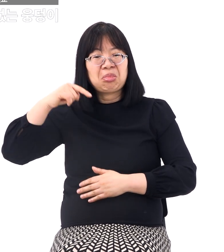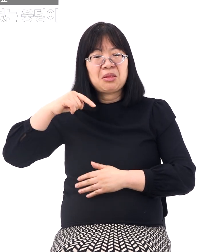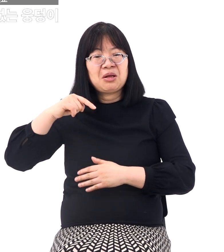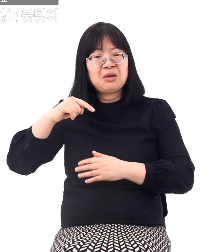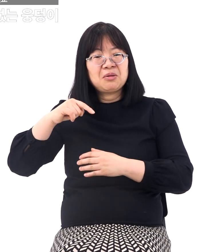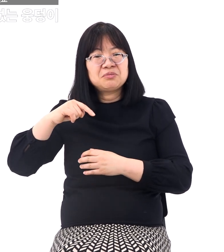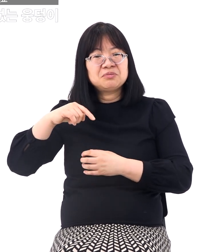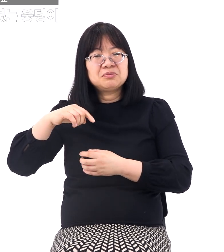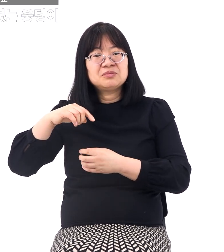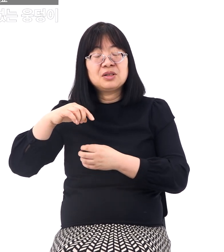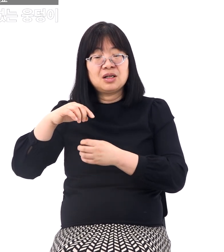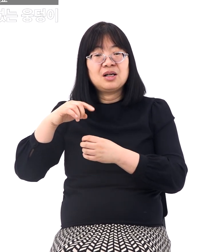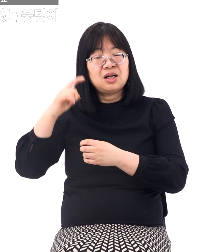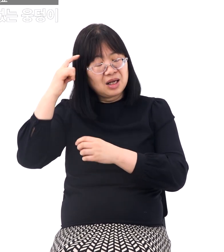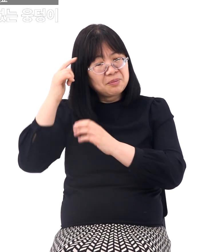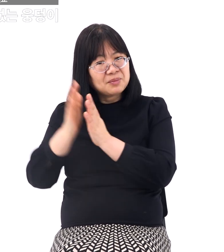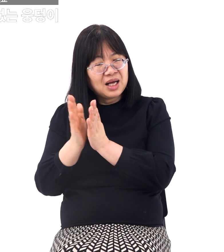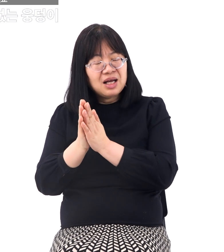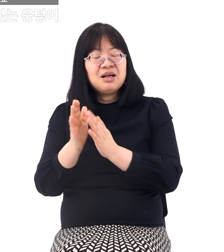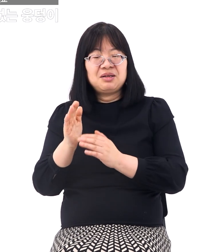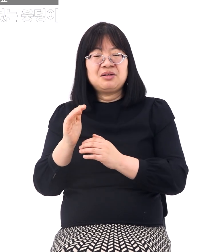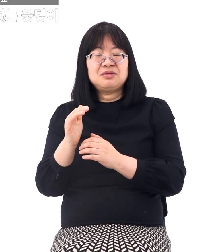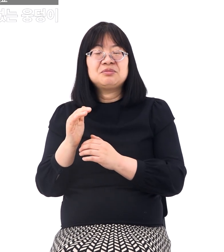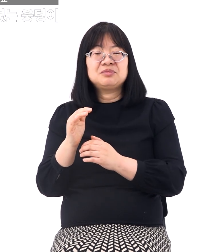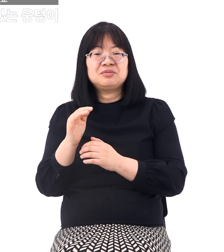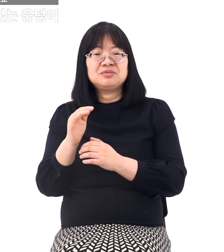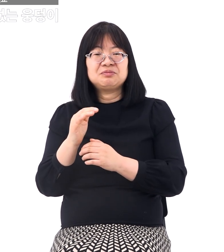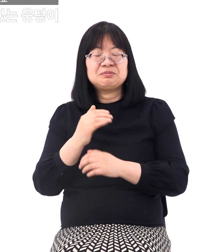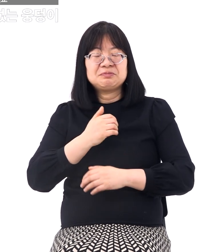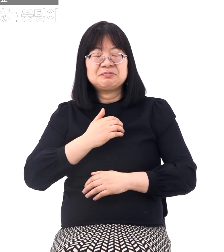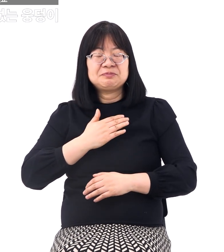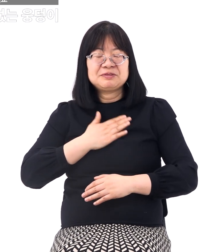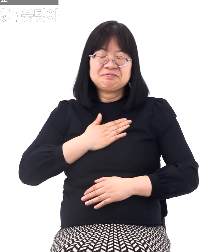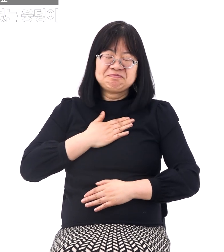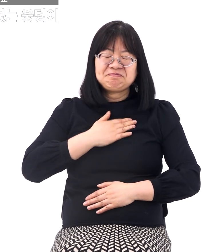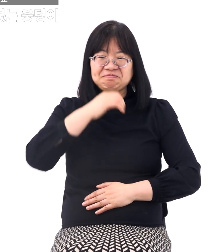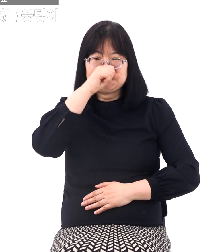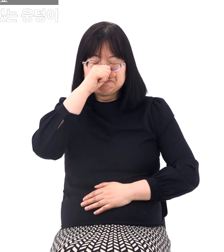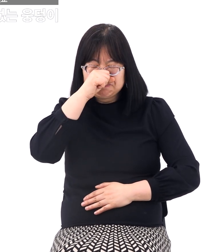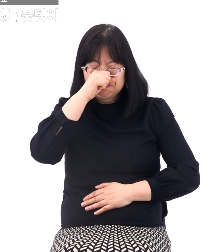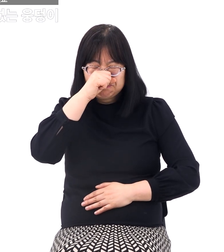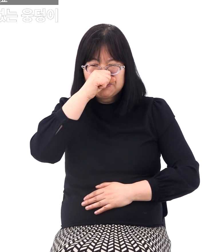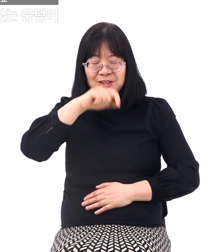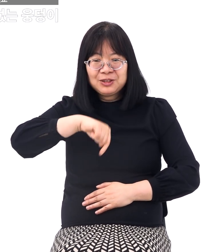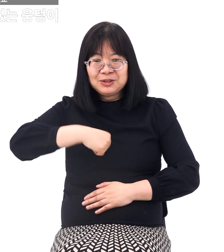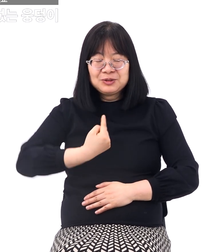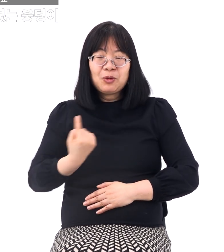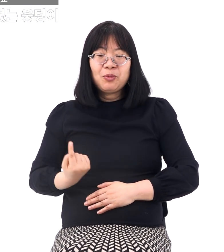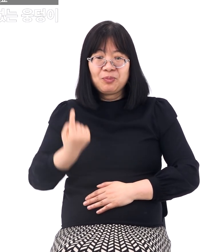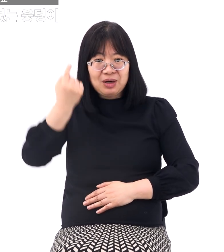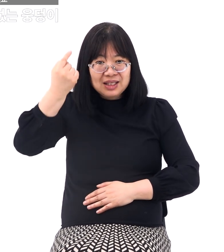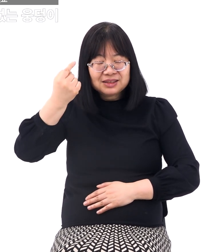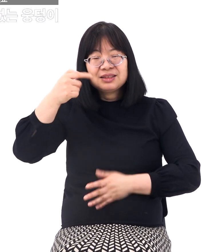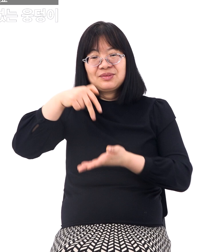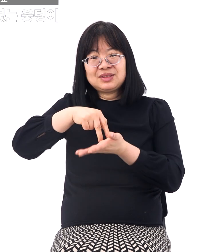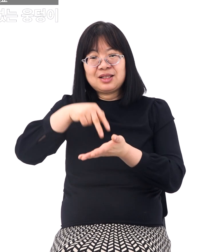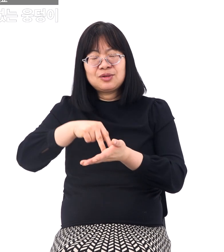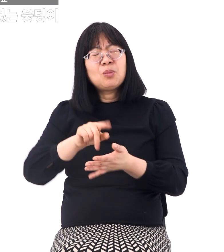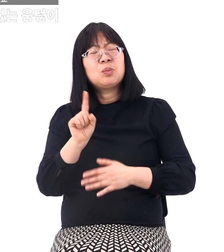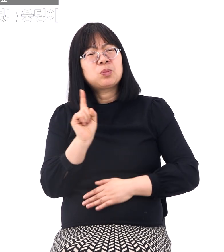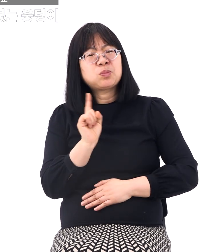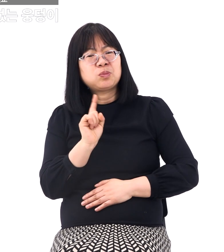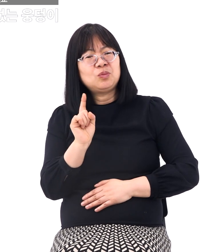부분에 대해서 긍지와 자부심과 자고한 상태에서